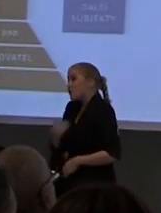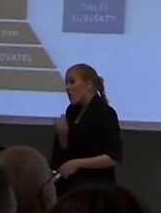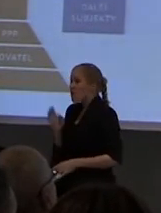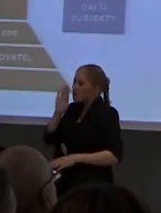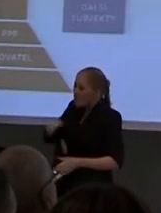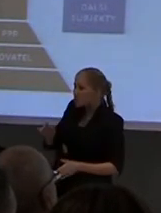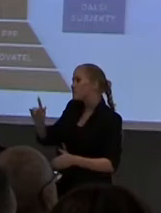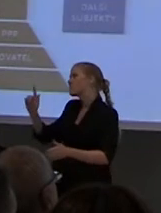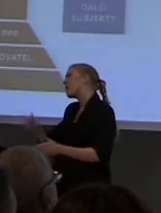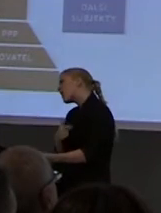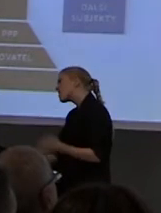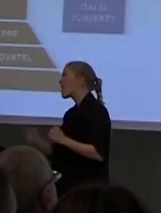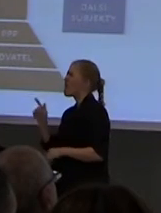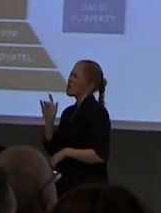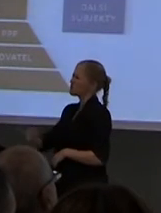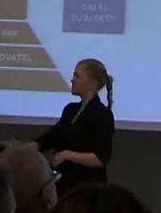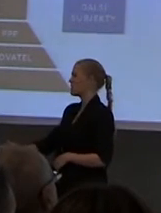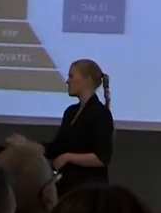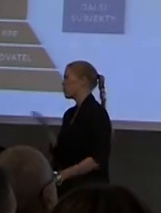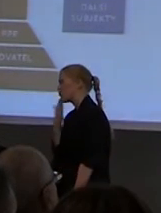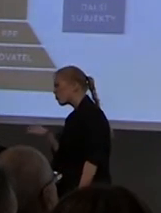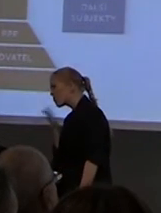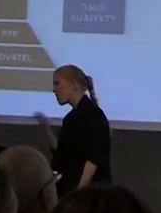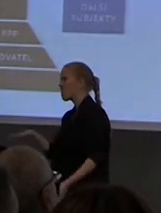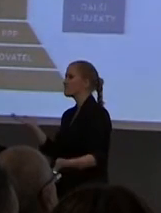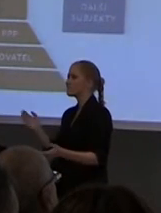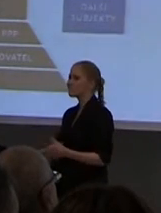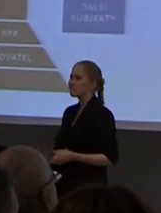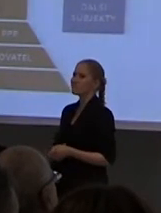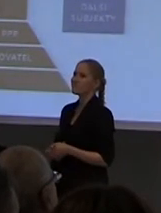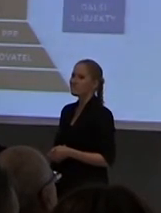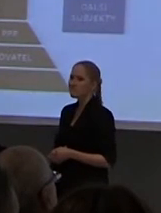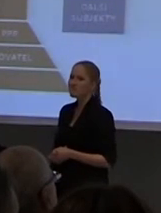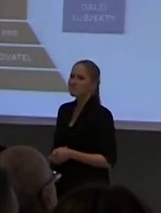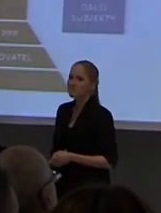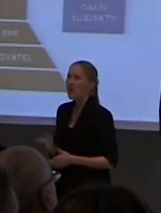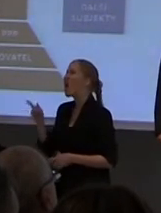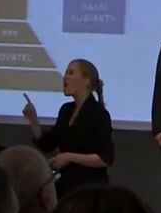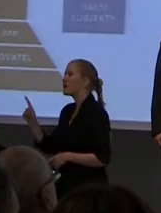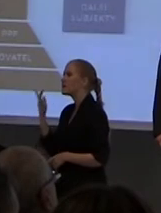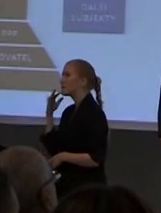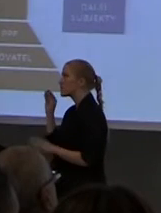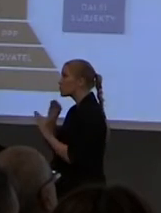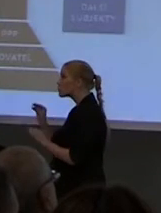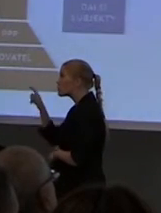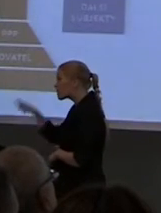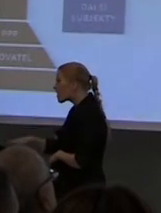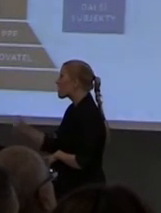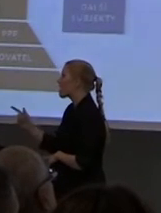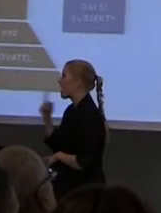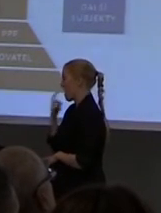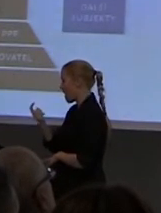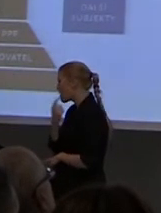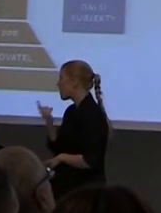ale občas mě to tam teda nebaví, je tam docela nuda. A neříkejte to paní učitelce Janě.